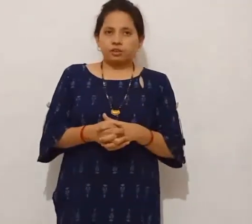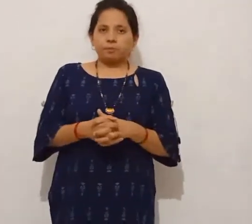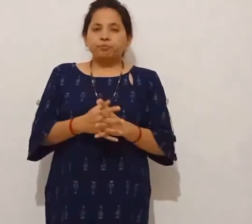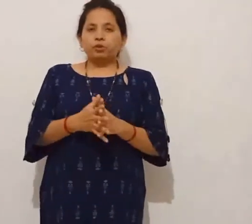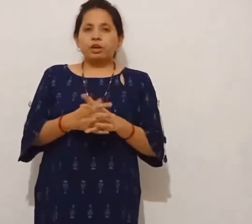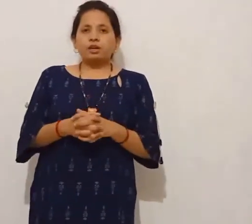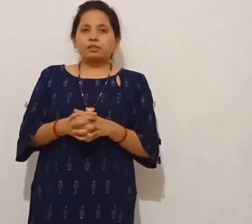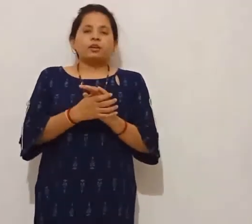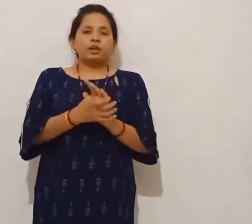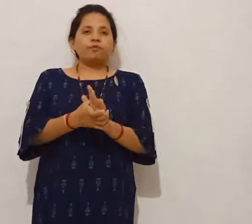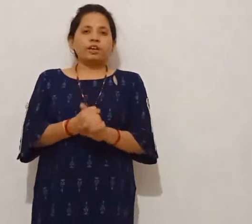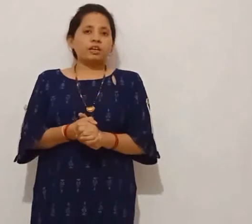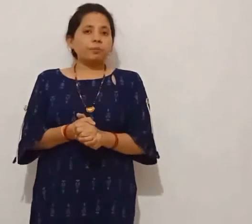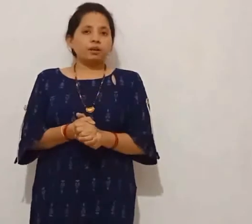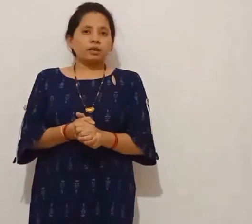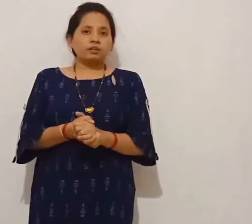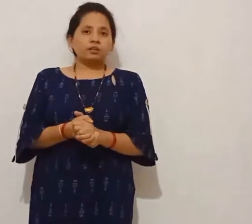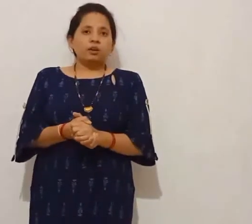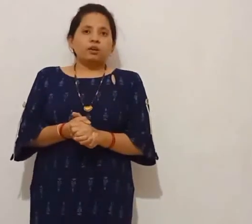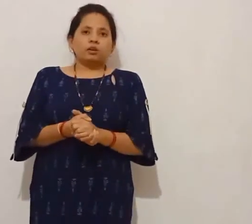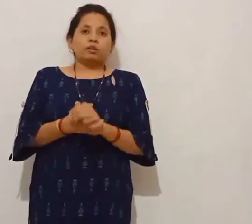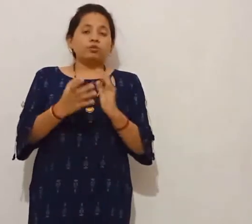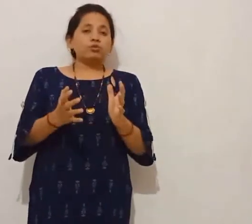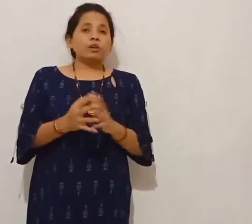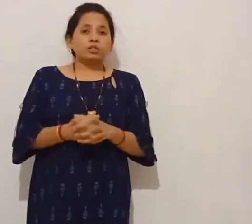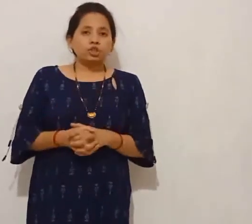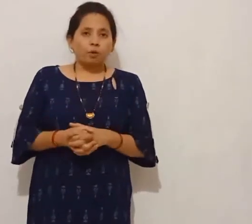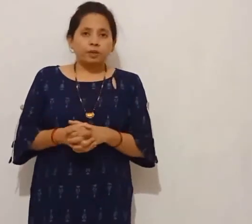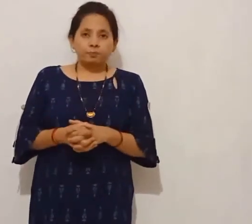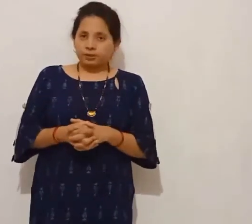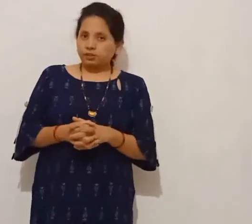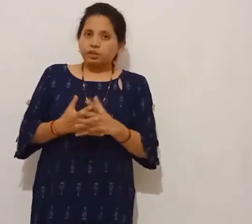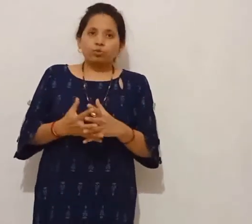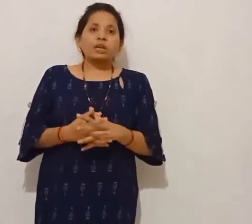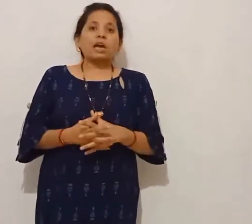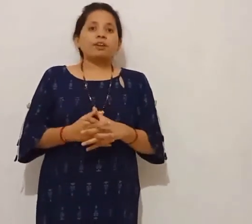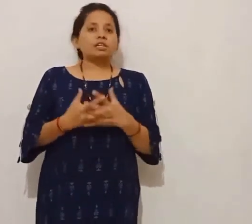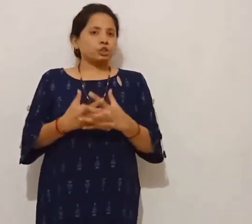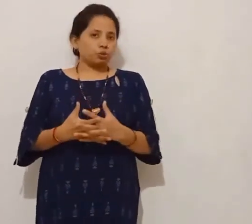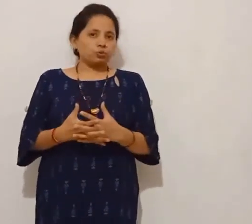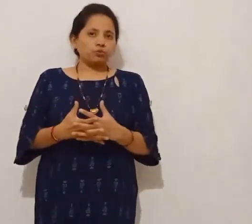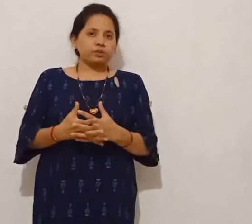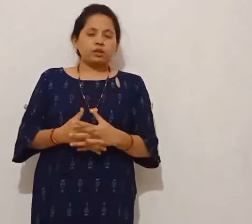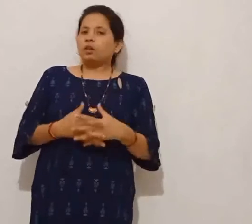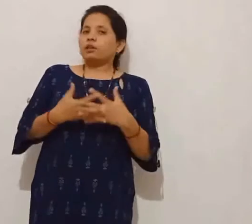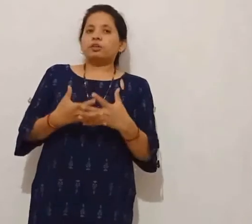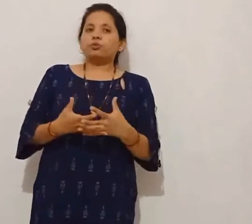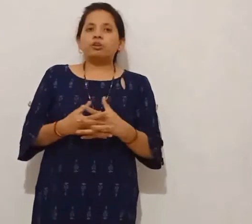है, ओके गाइस। इन वीकली मार्केट those who are the shopkeepers, they don't have any storerooms, they don't have